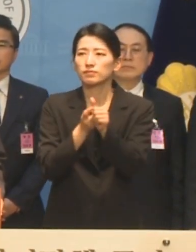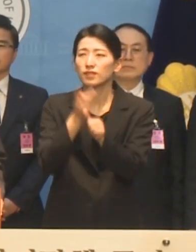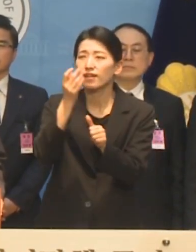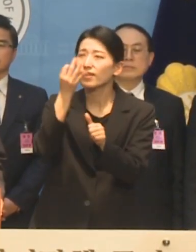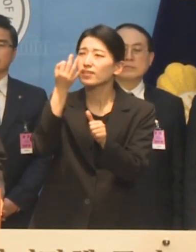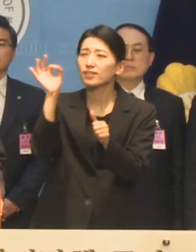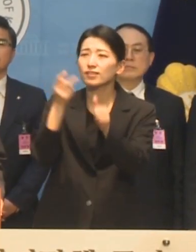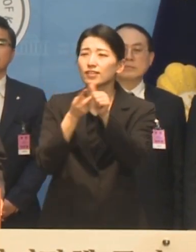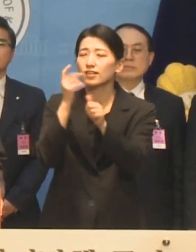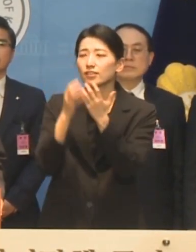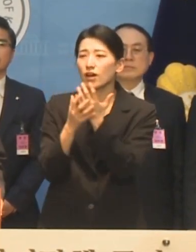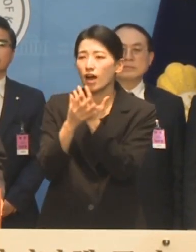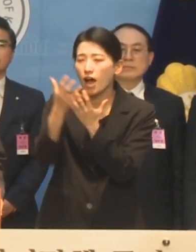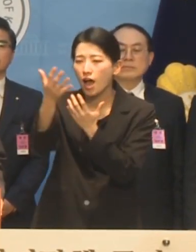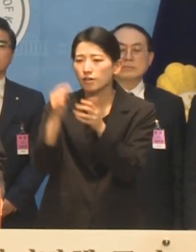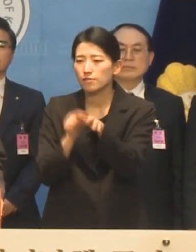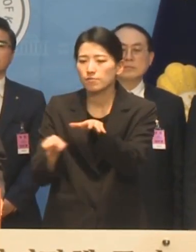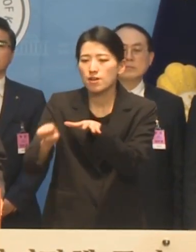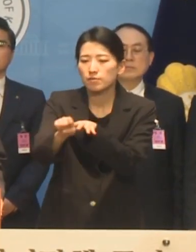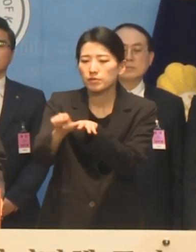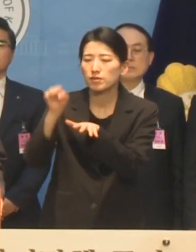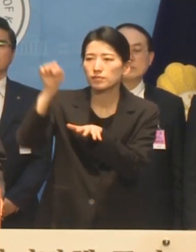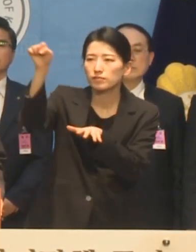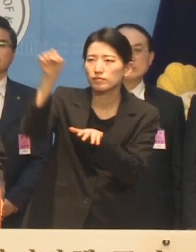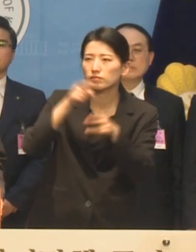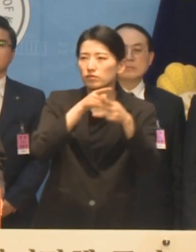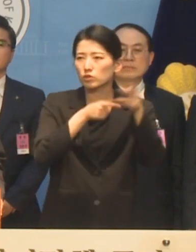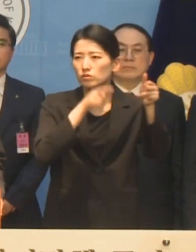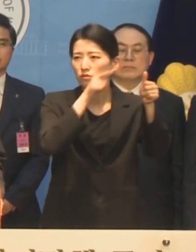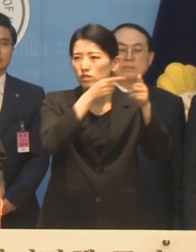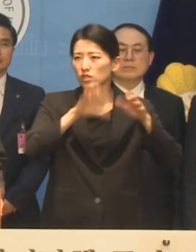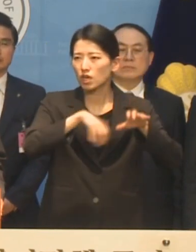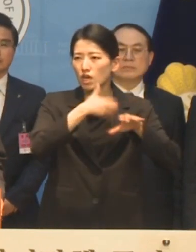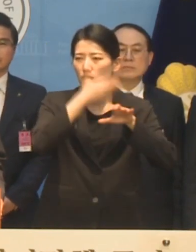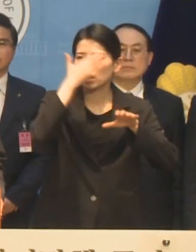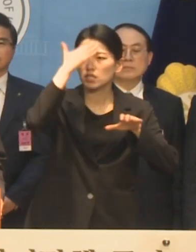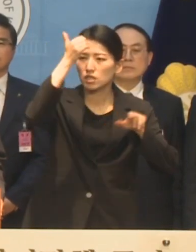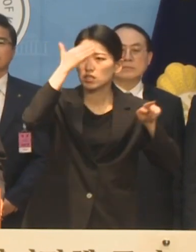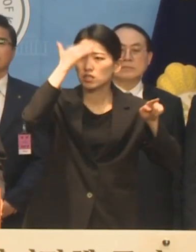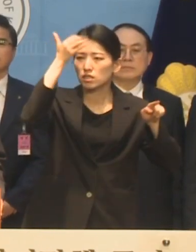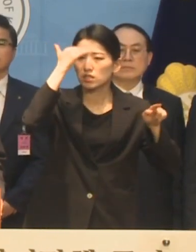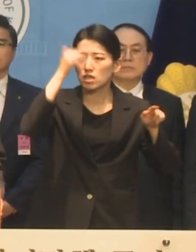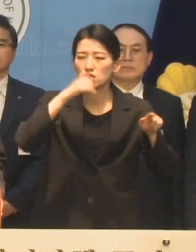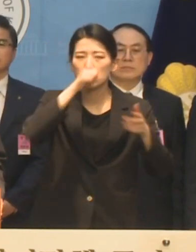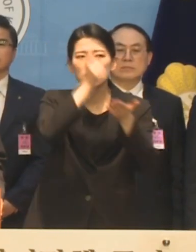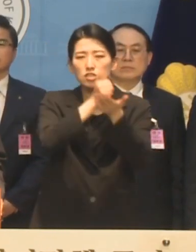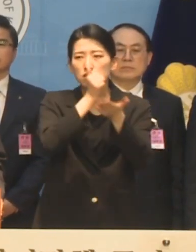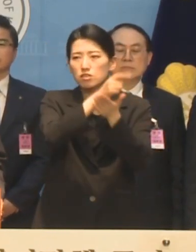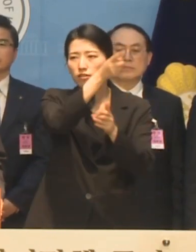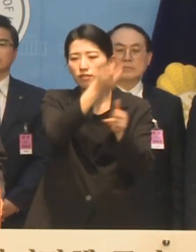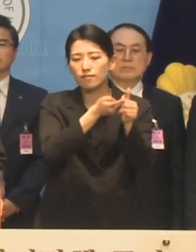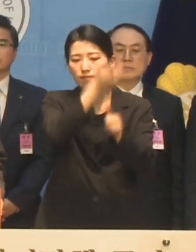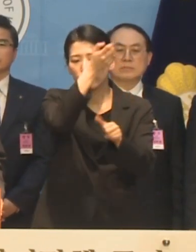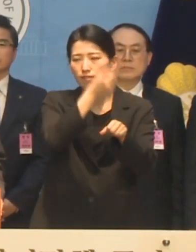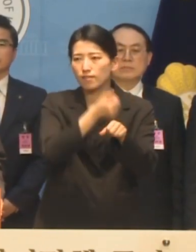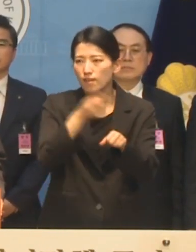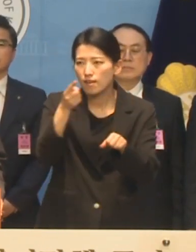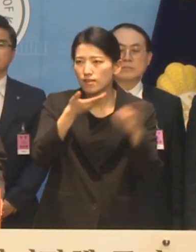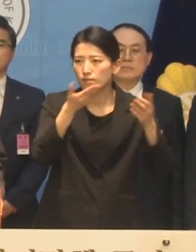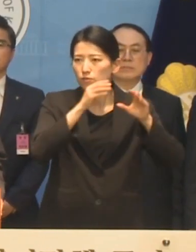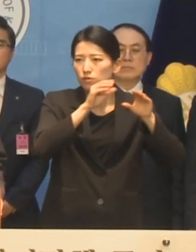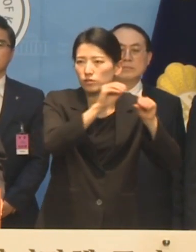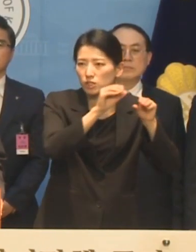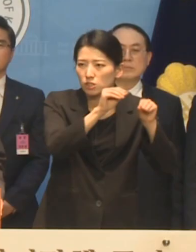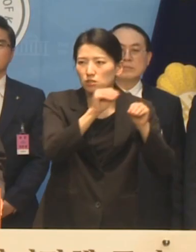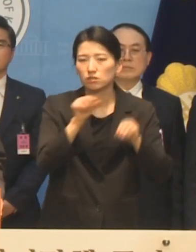속에 앞장서서 윤석열 대통령을 내란 우두머리라고 정죄하여 탄핵시켜 직무를